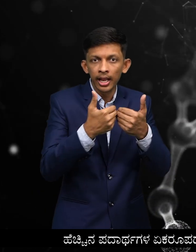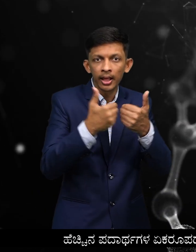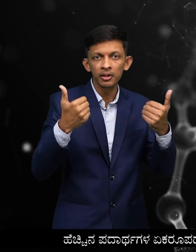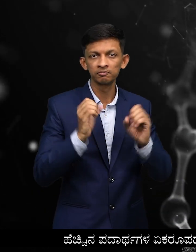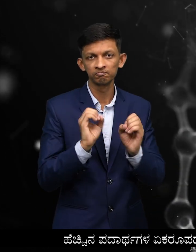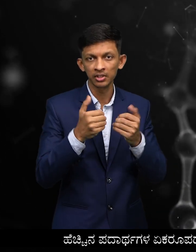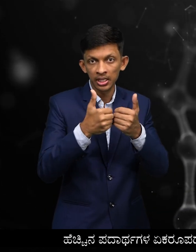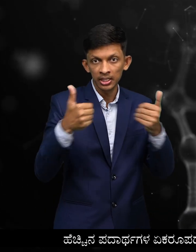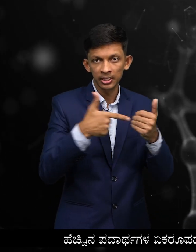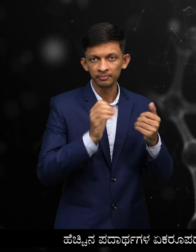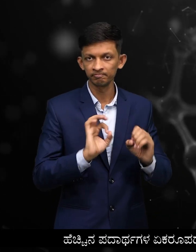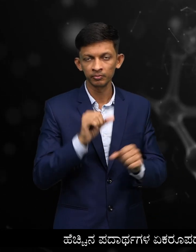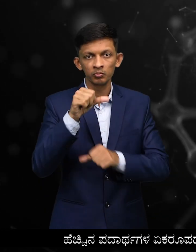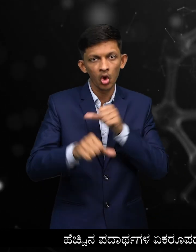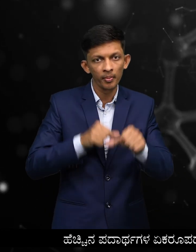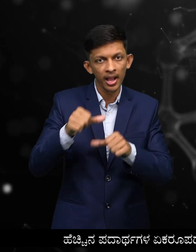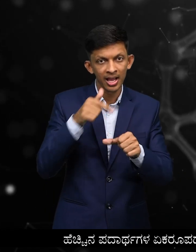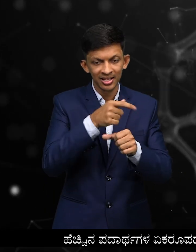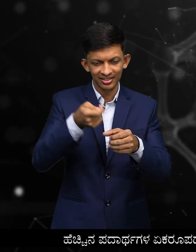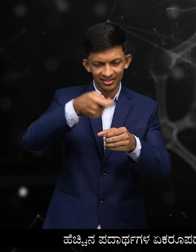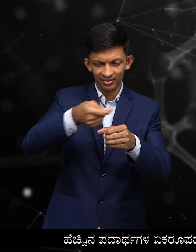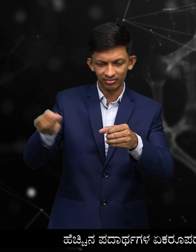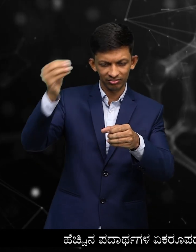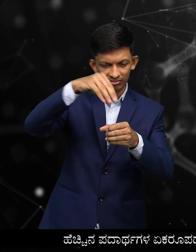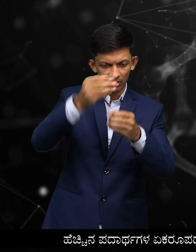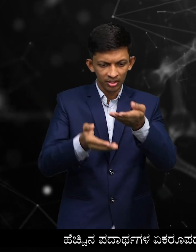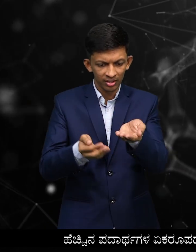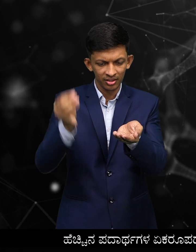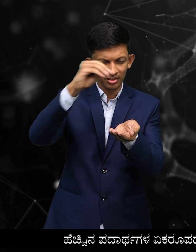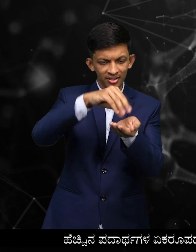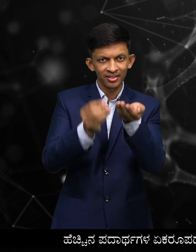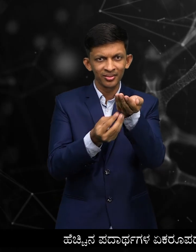ಪದಾರ್ಥಗಳ ಏಕರೂಪದ ಮಿಶ್ರಣವನ್ನು ಪರಿಹಾರ ಎಂದು ಕರೆಯಲಾಗುತ್ತದೆ.